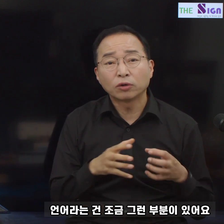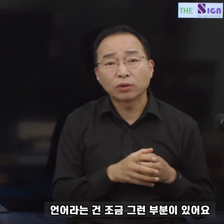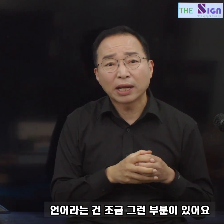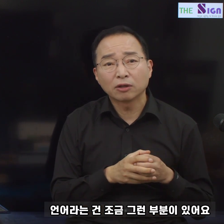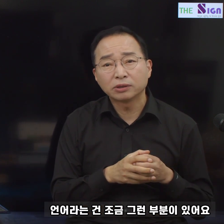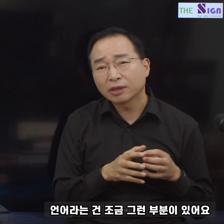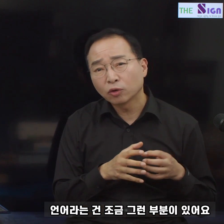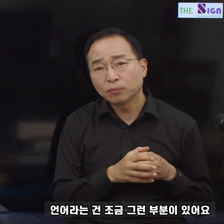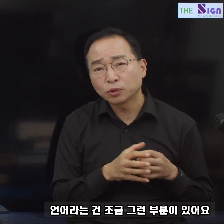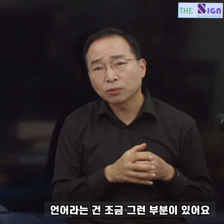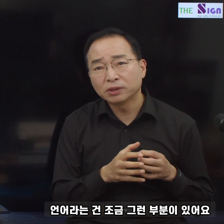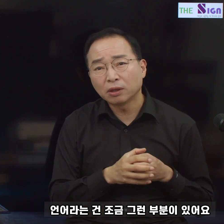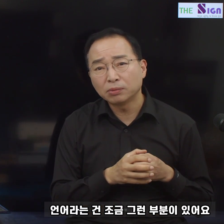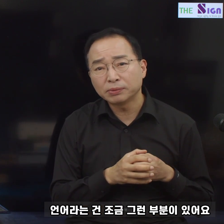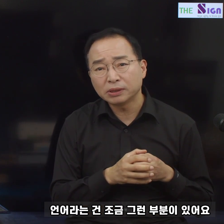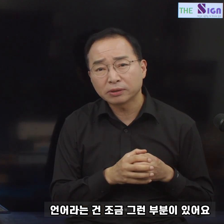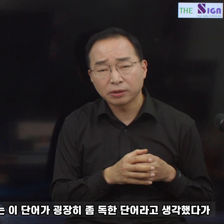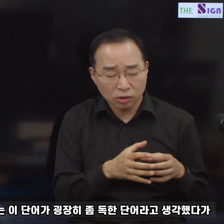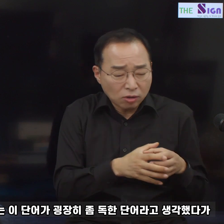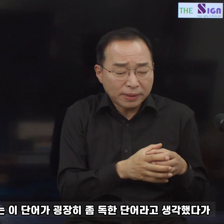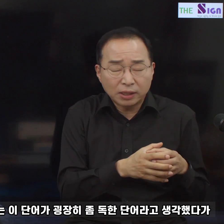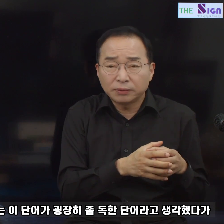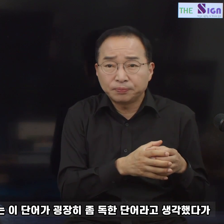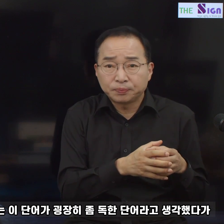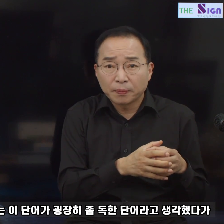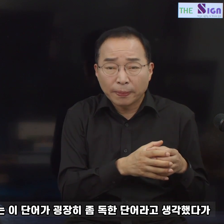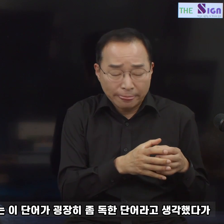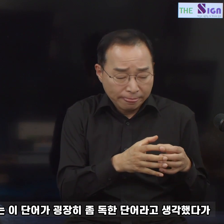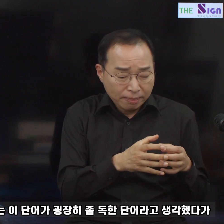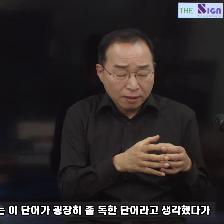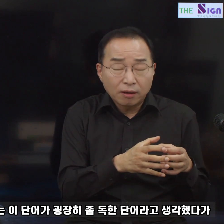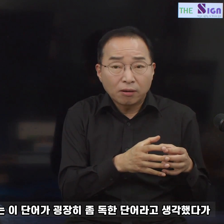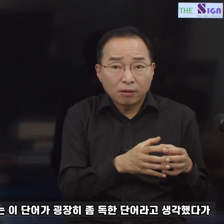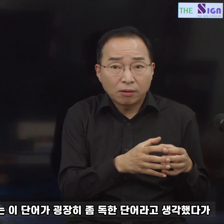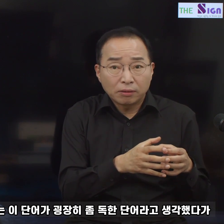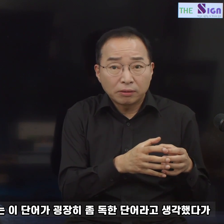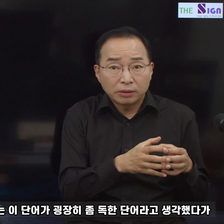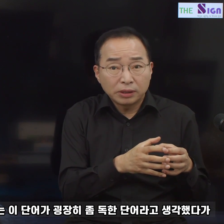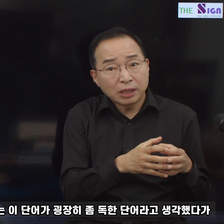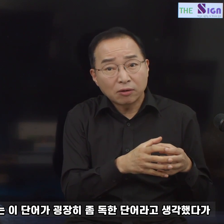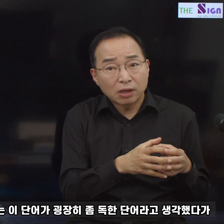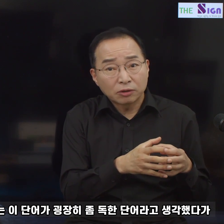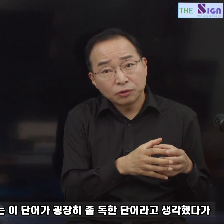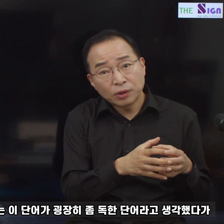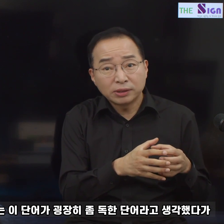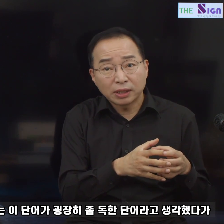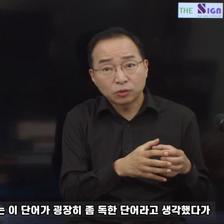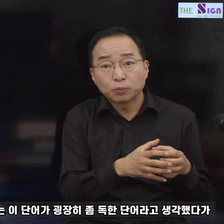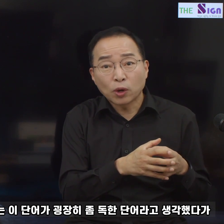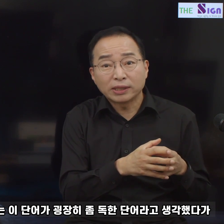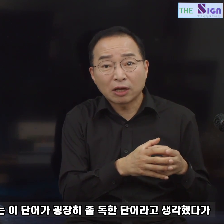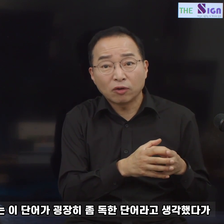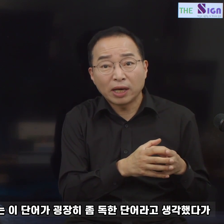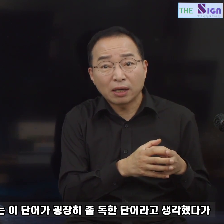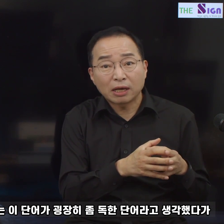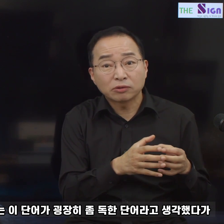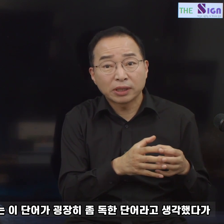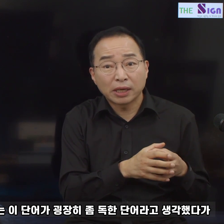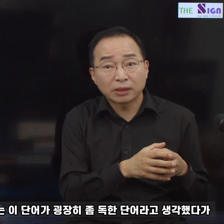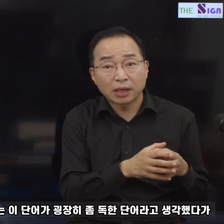언어라는 건 조금 그런 부분이 있어요. 처음에는 이 단어가 굉장히 좀 독한 단어야 라고 생각했다가